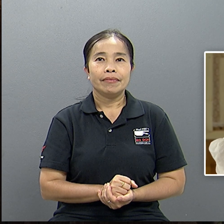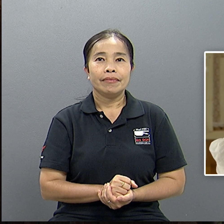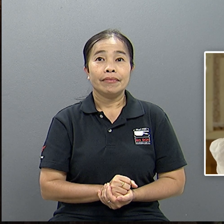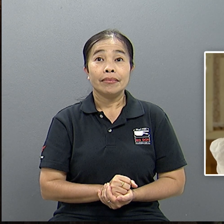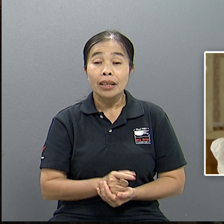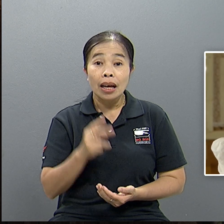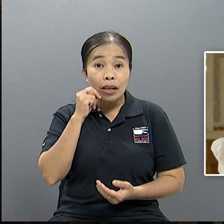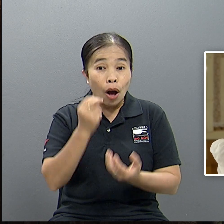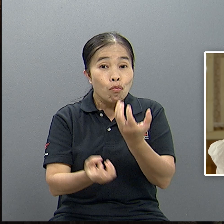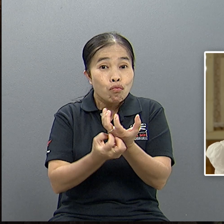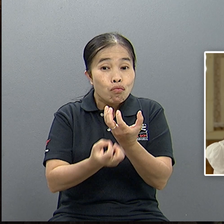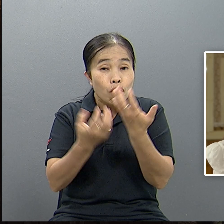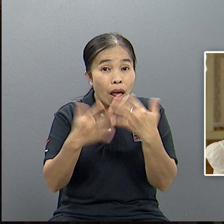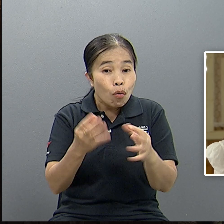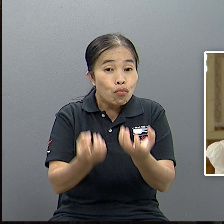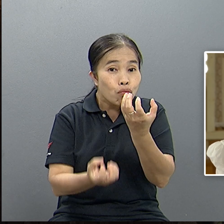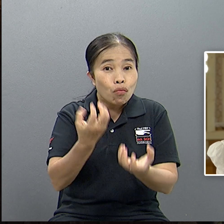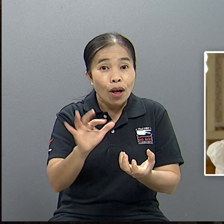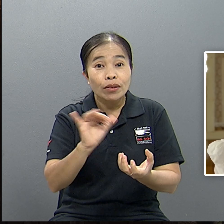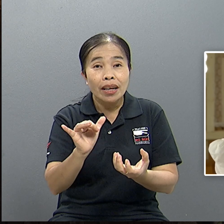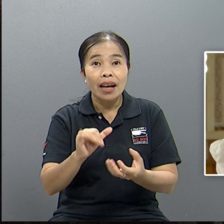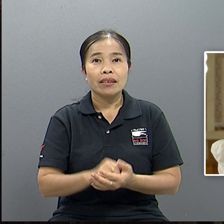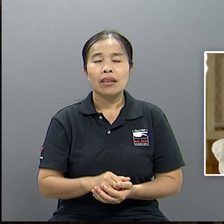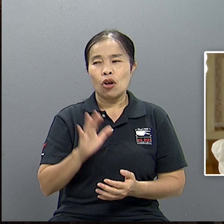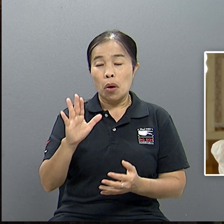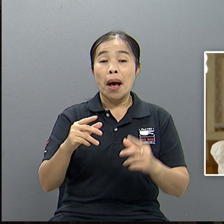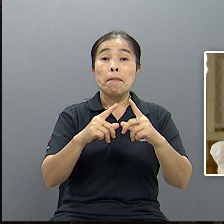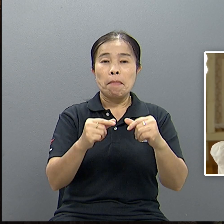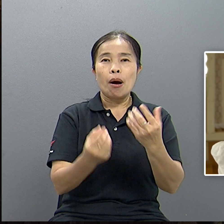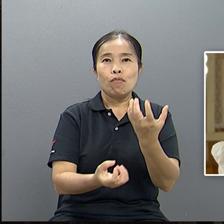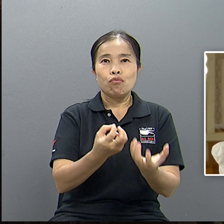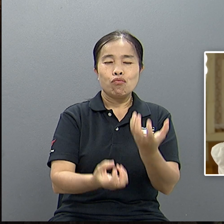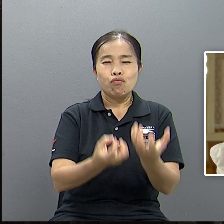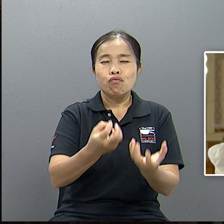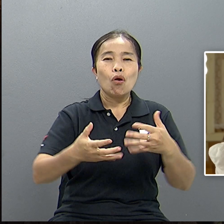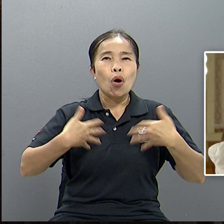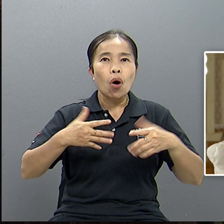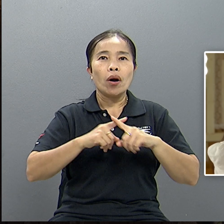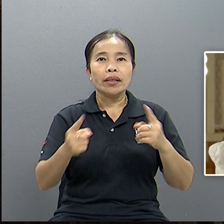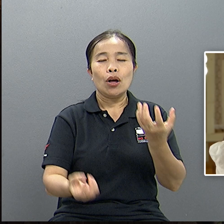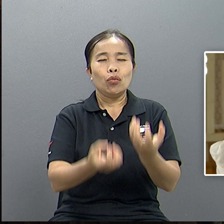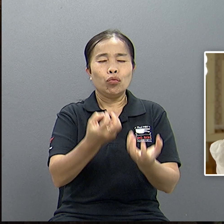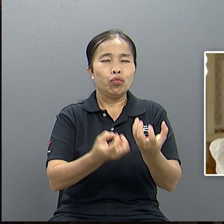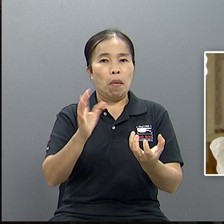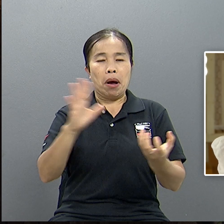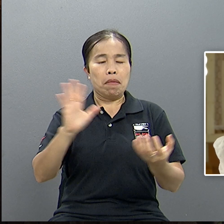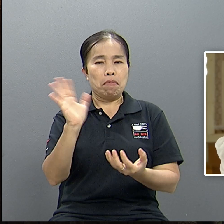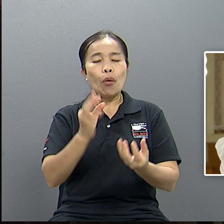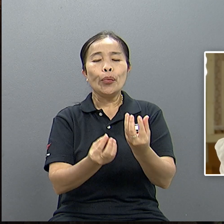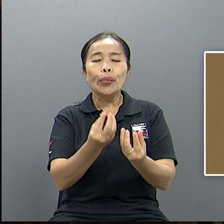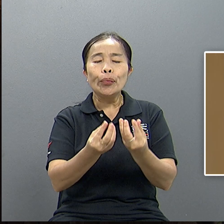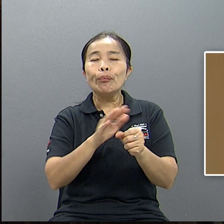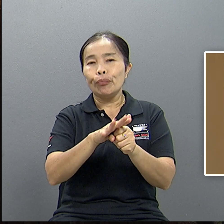น้ำเดือดหรือยังน้องอ่อน เราต้มมะขามในน้ำที่ร้อนจัดแต่ยังไม่ถึงกับเดือดจะดีกว่าค่ะ